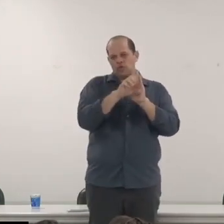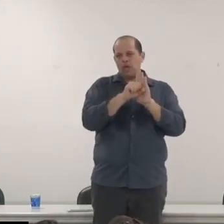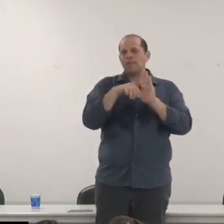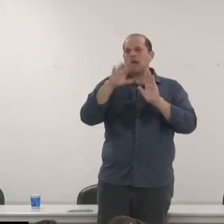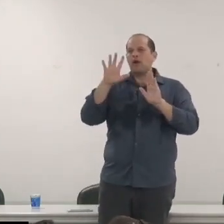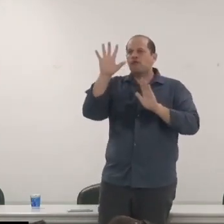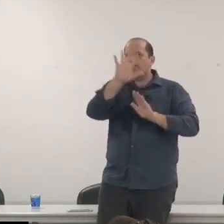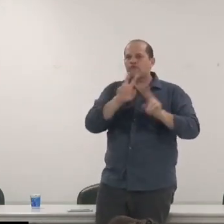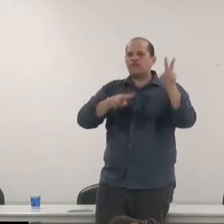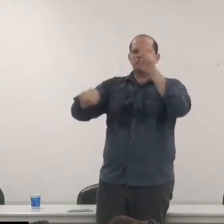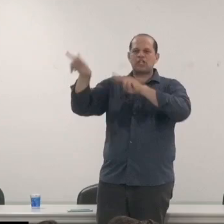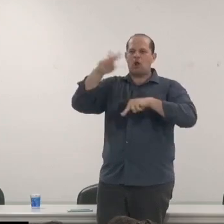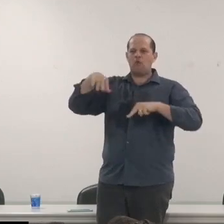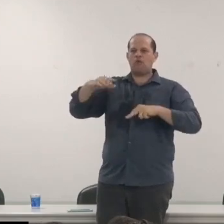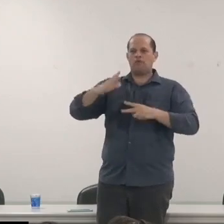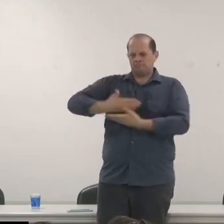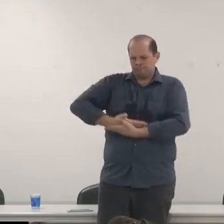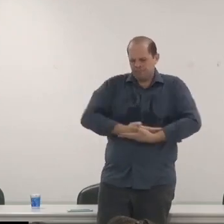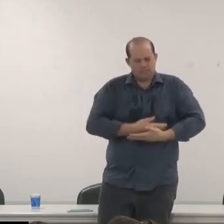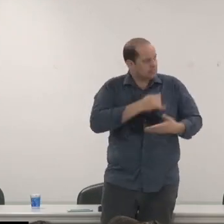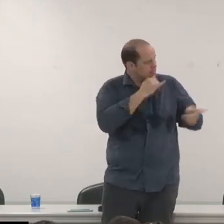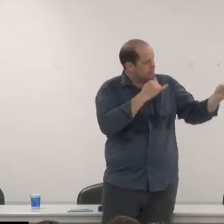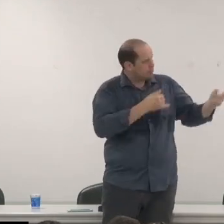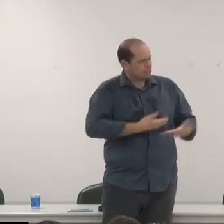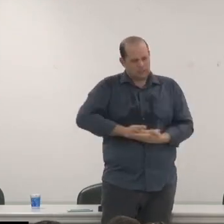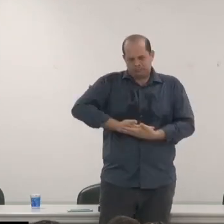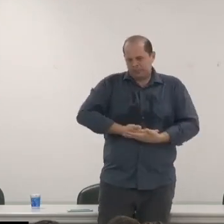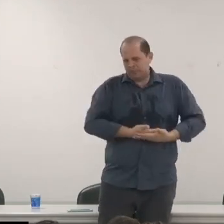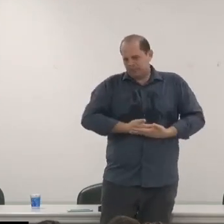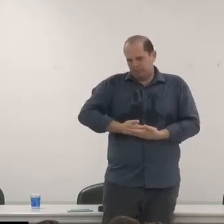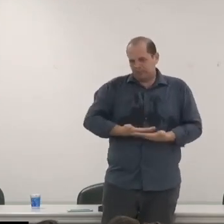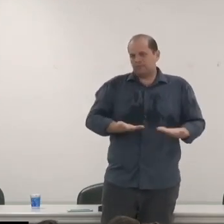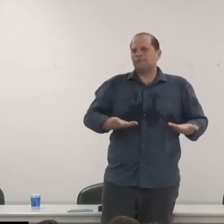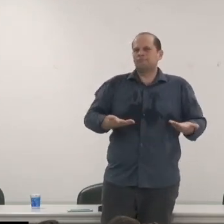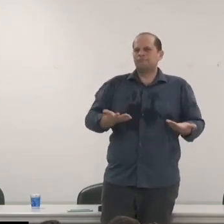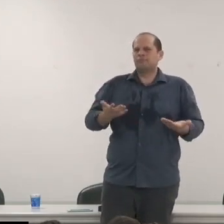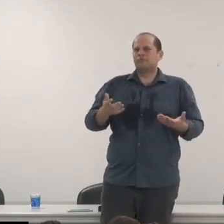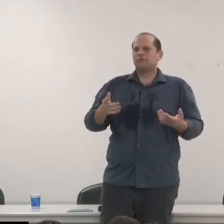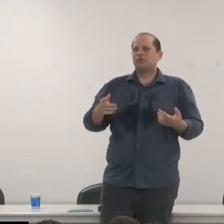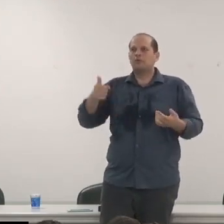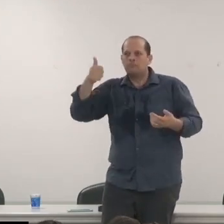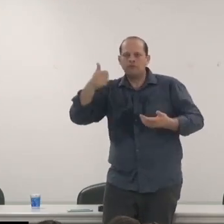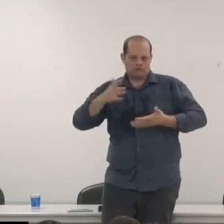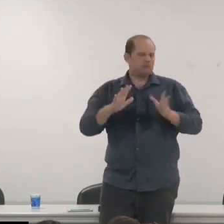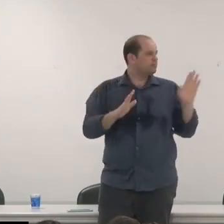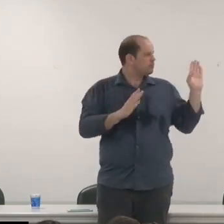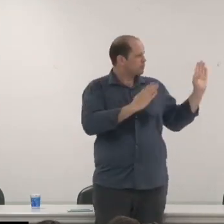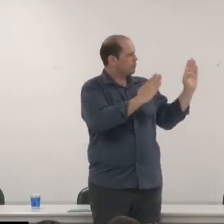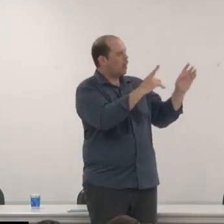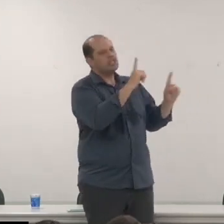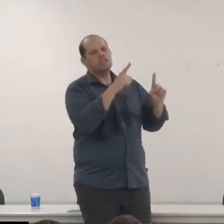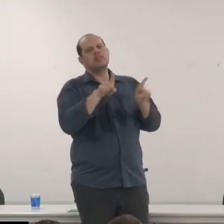que são o que a gente pode chamar, talvez, de gestos icônicos. Então, embalar um bebê, por